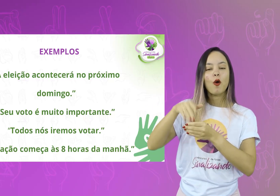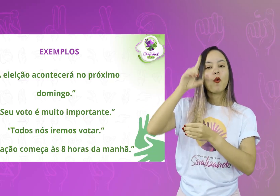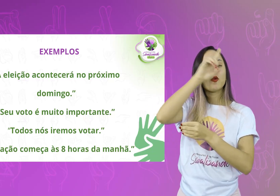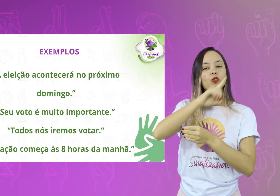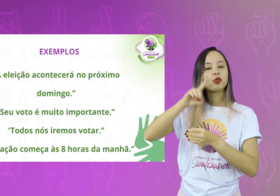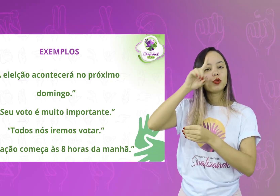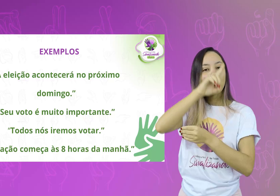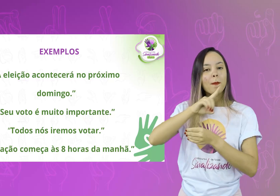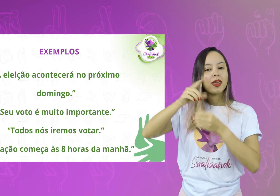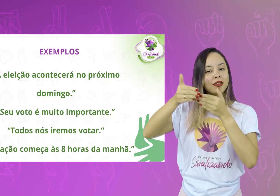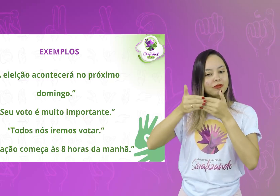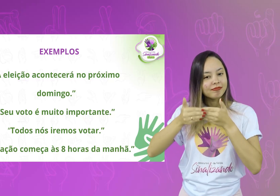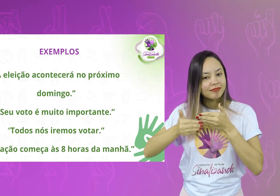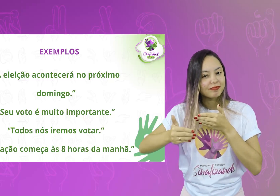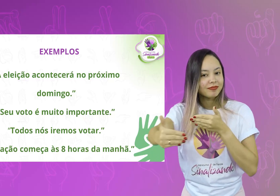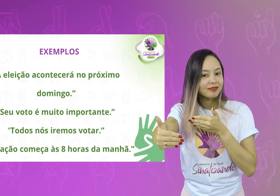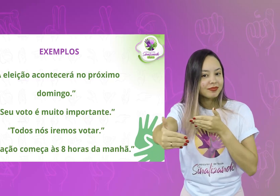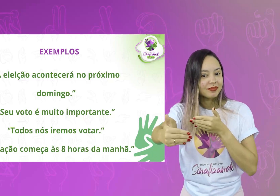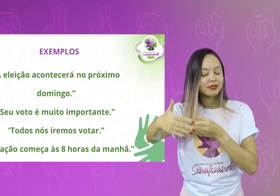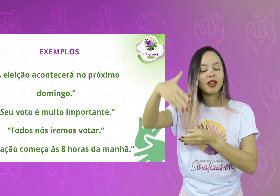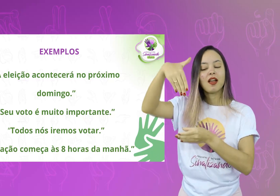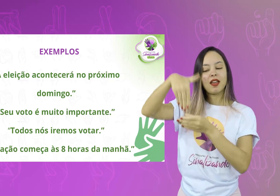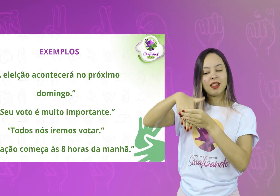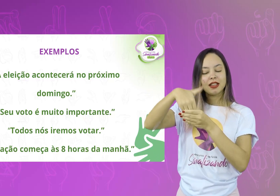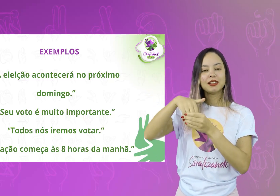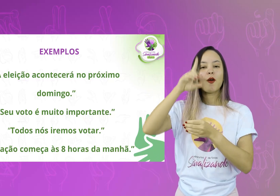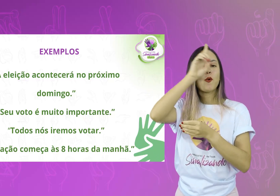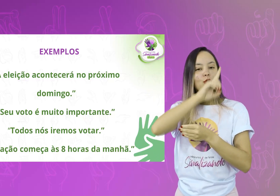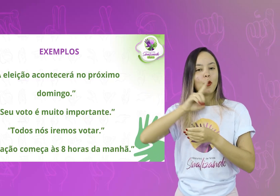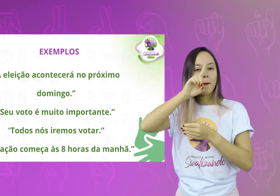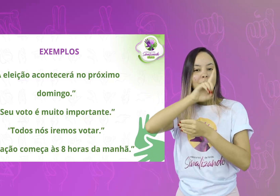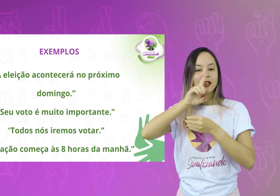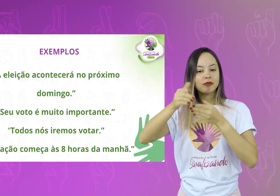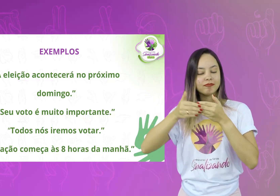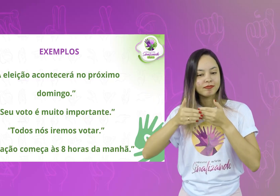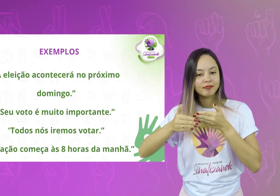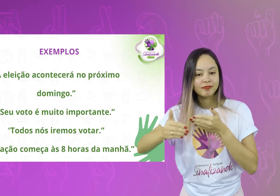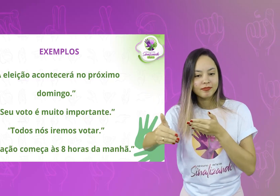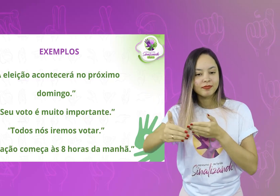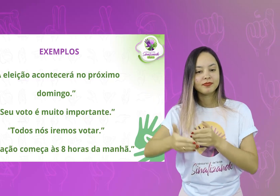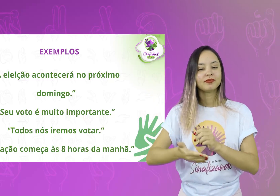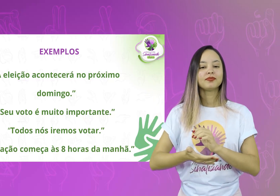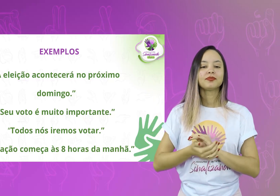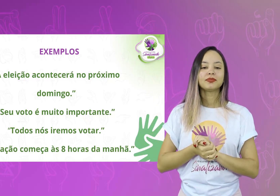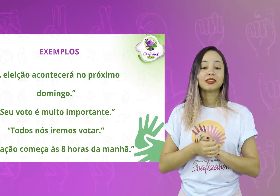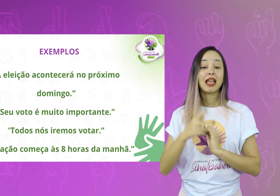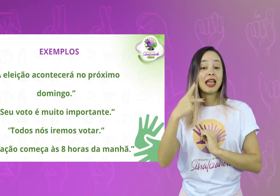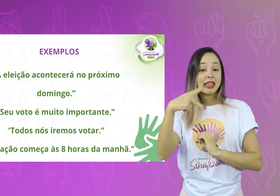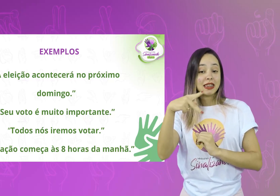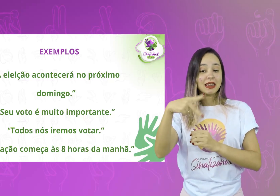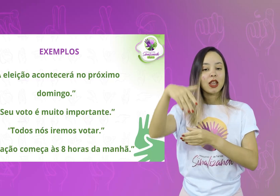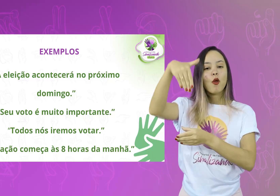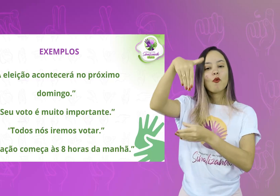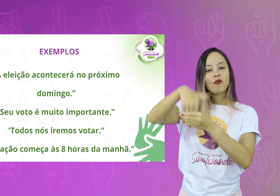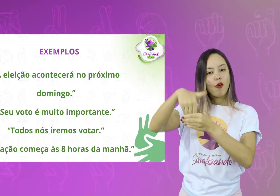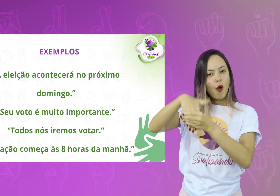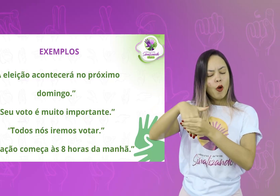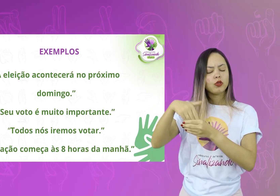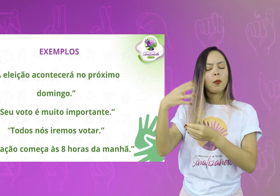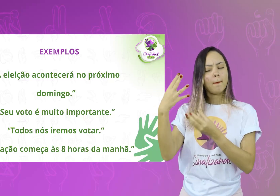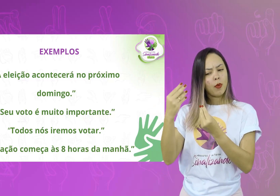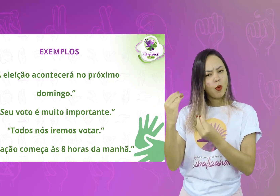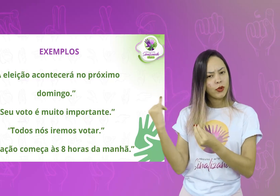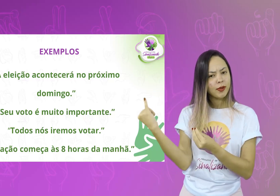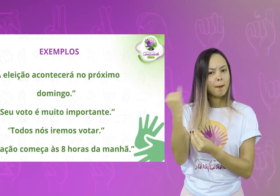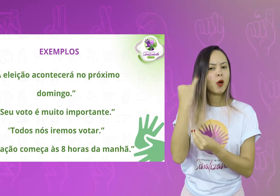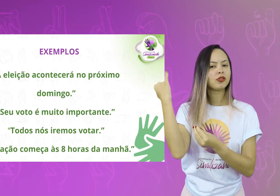a eleição acontecerá no próximo domingo. A eleição acontecerá no próximo domingo. A